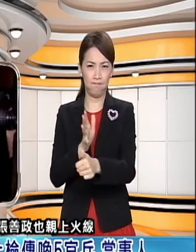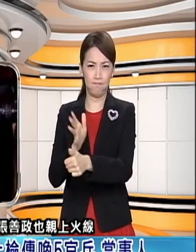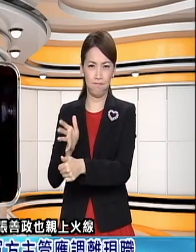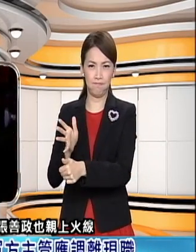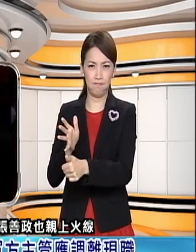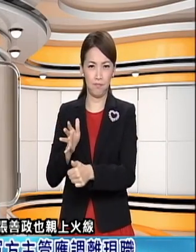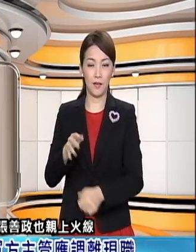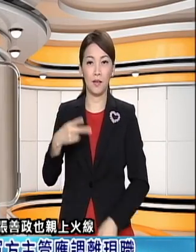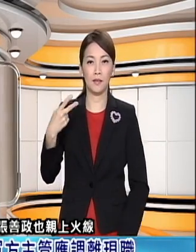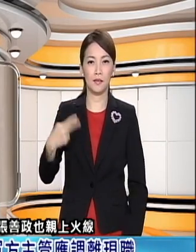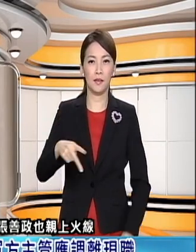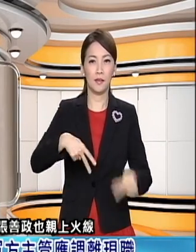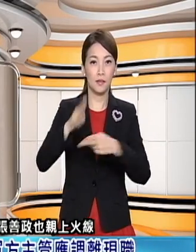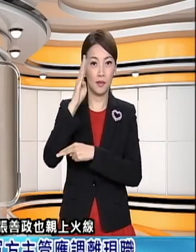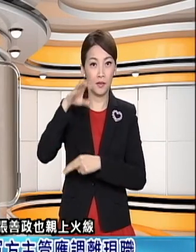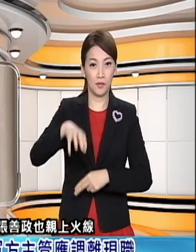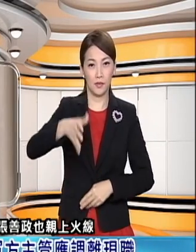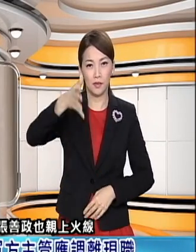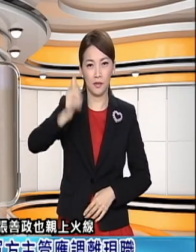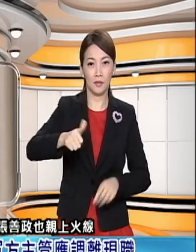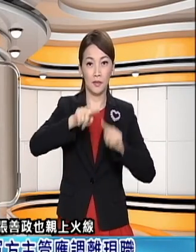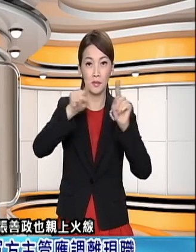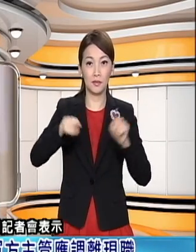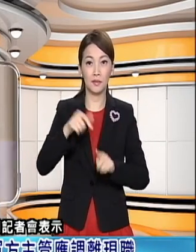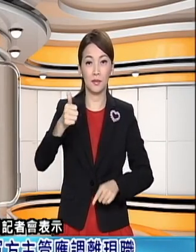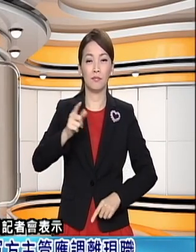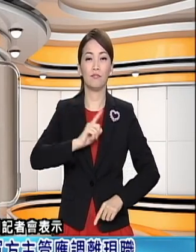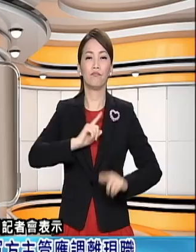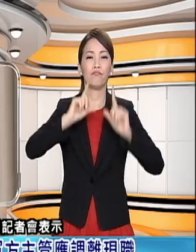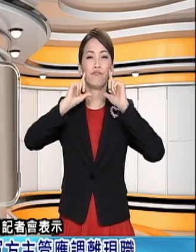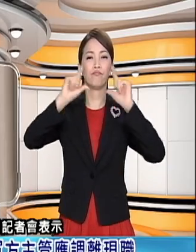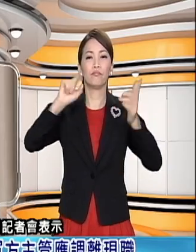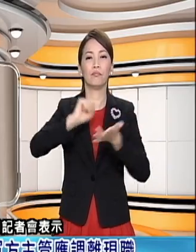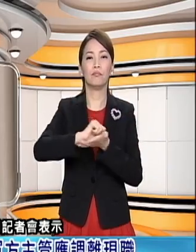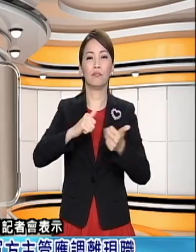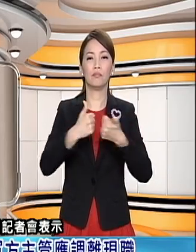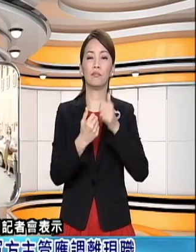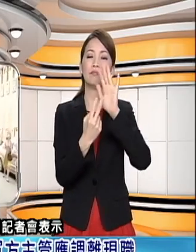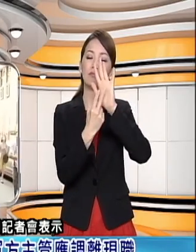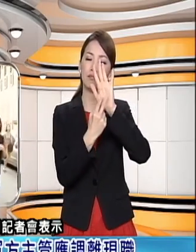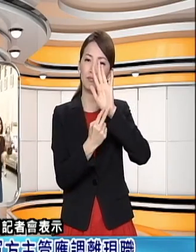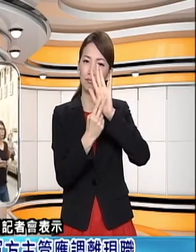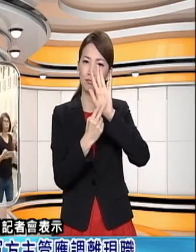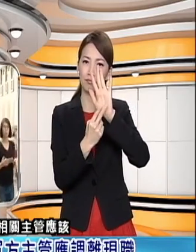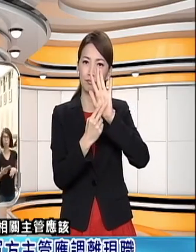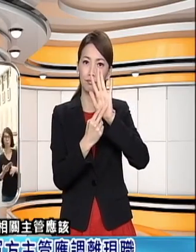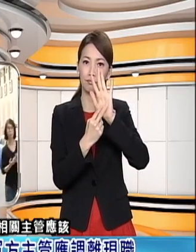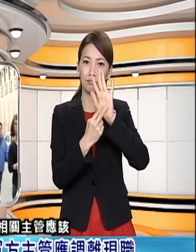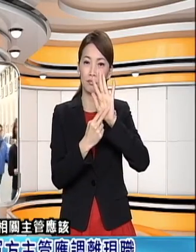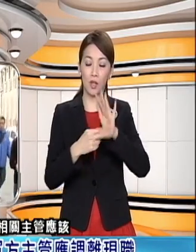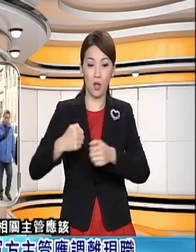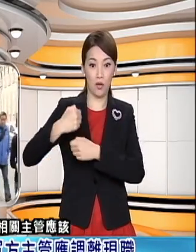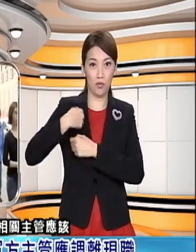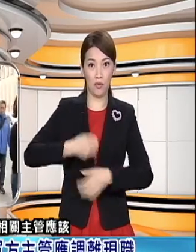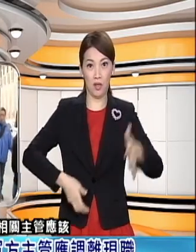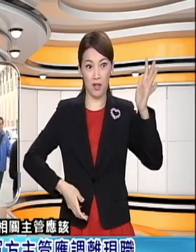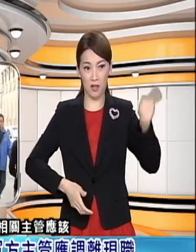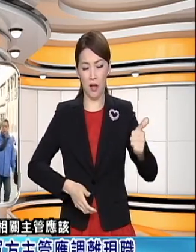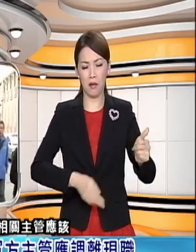善政也亲上火线，召开记者会表示，军方相关主管应